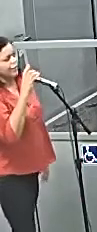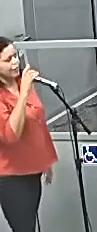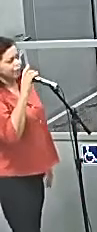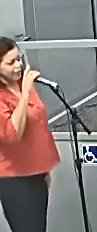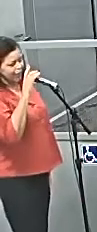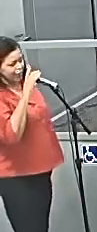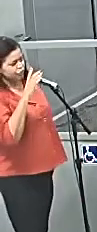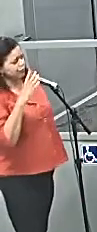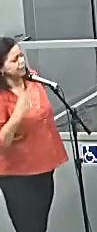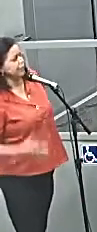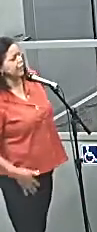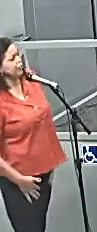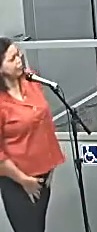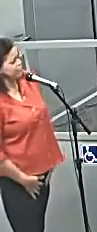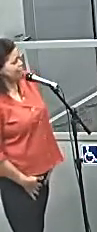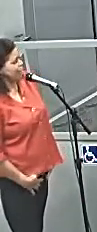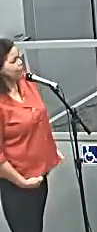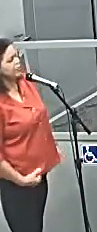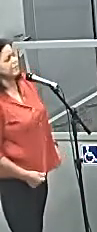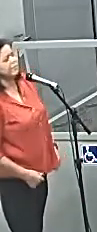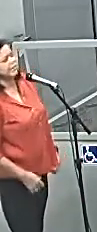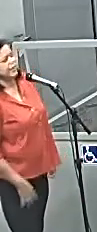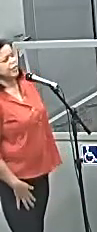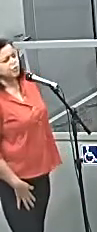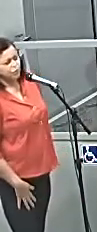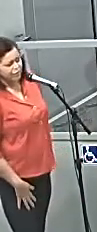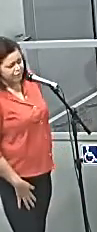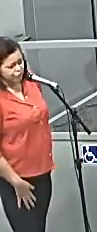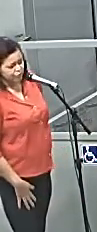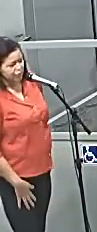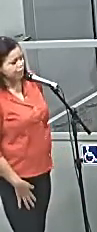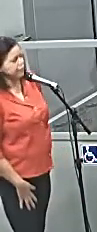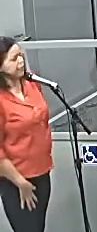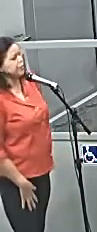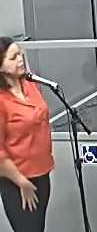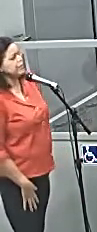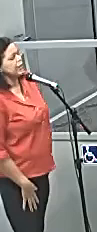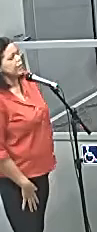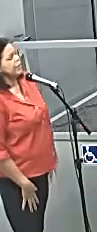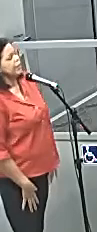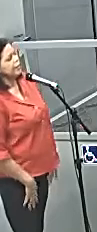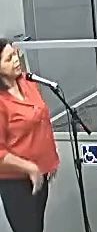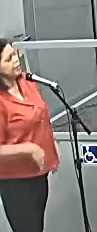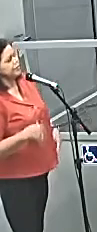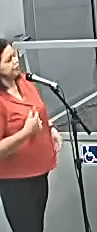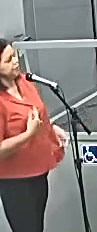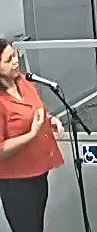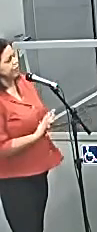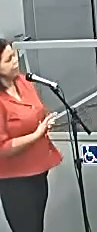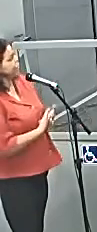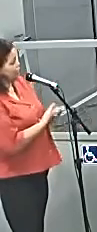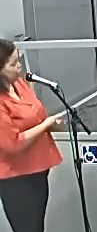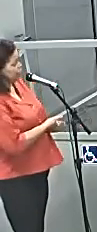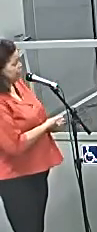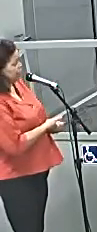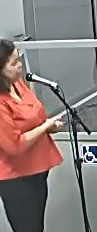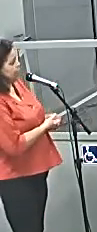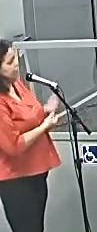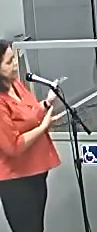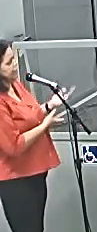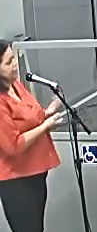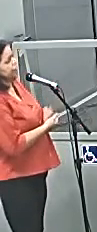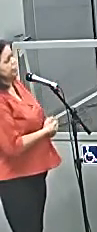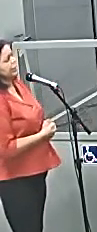da tarde a todos ea todas eu sou análise social da feneis e fiquei muito feliz